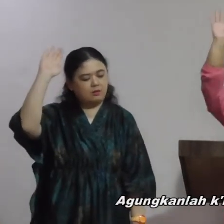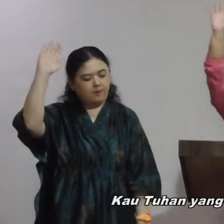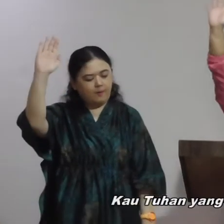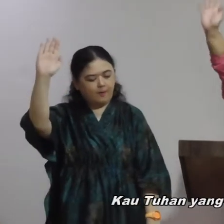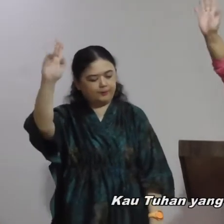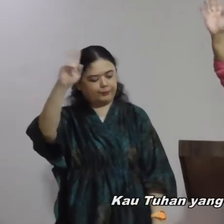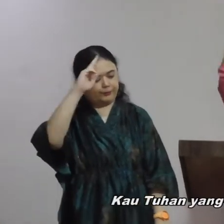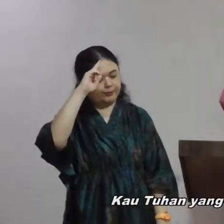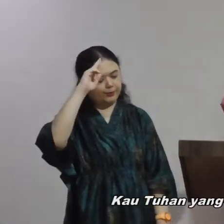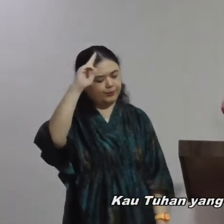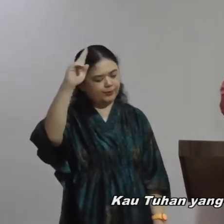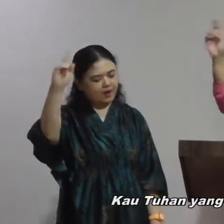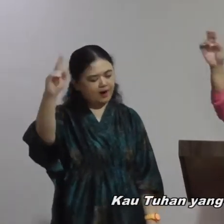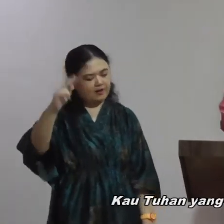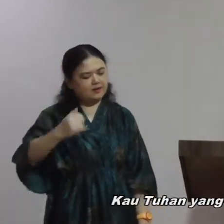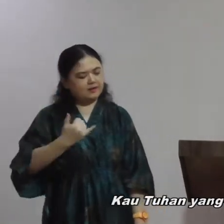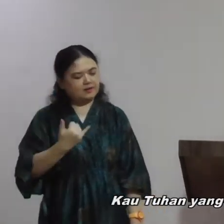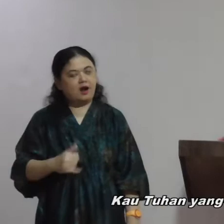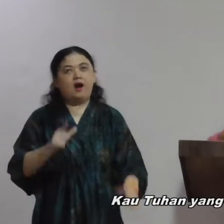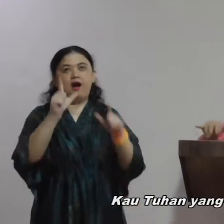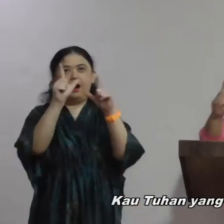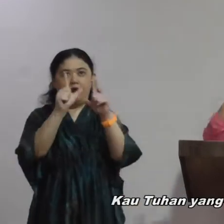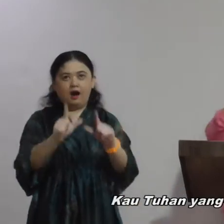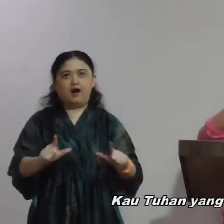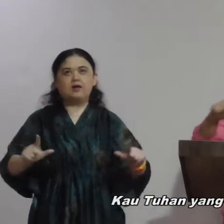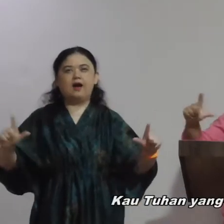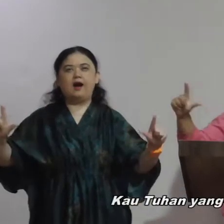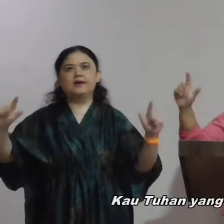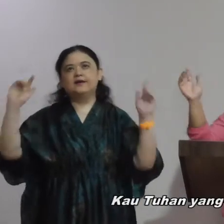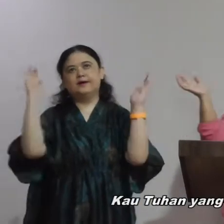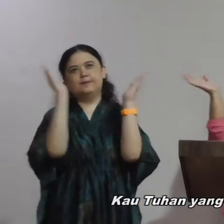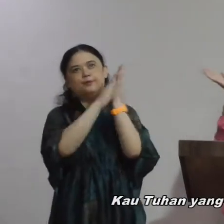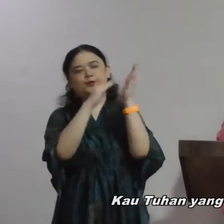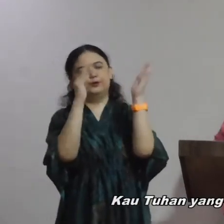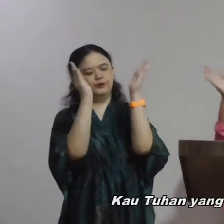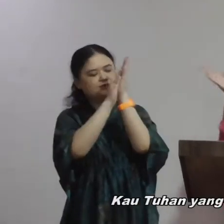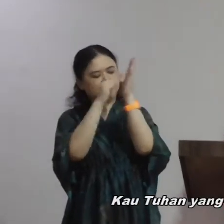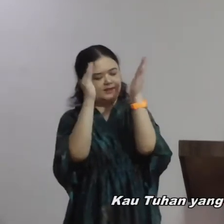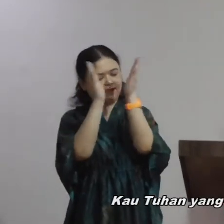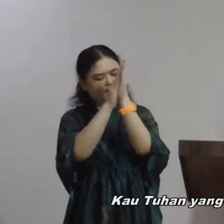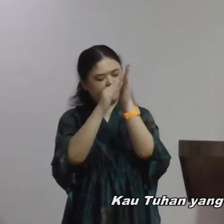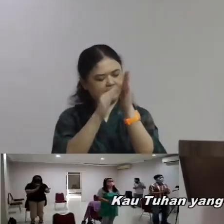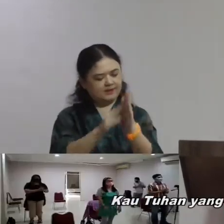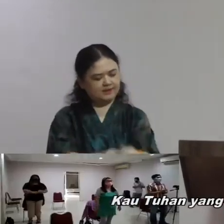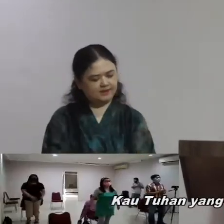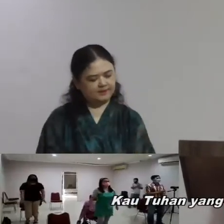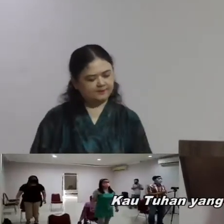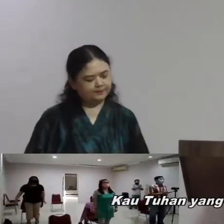Thank you.